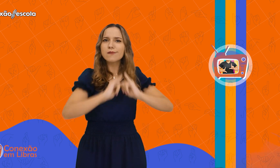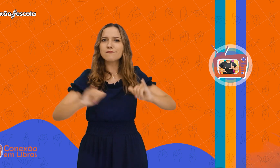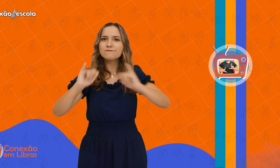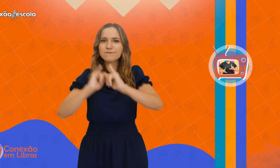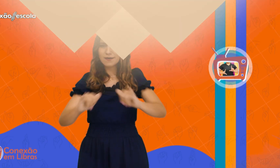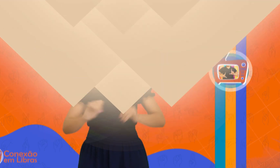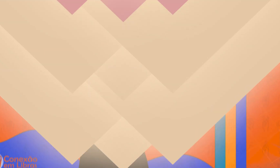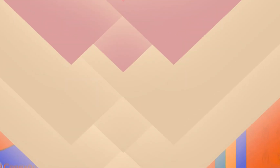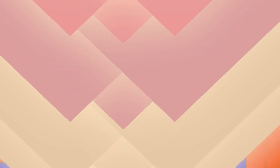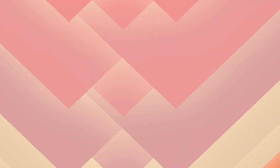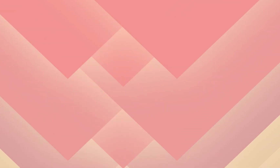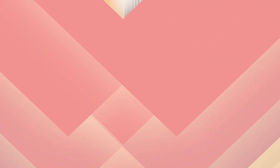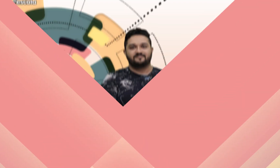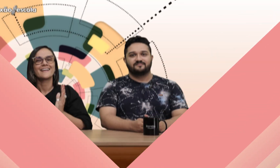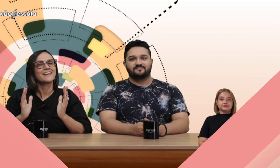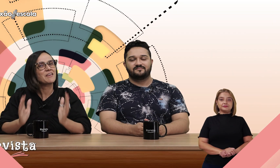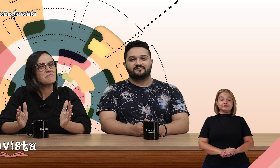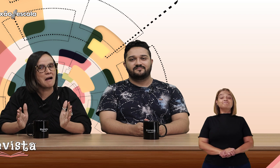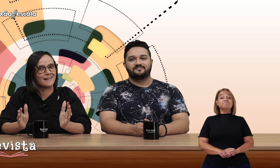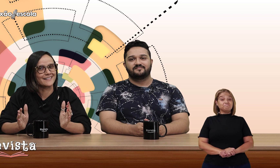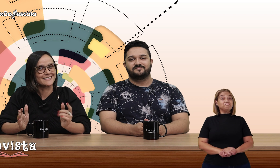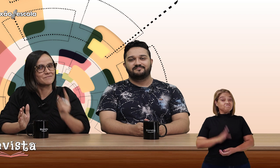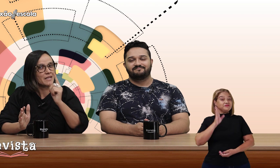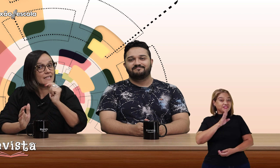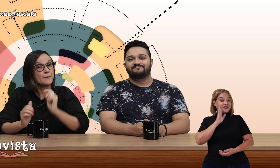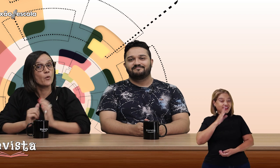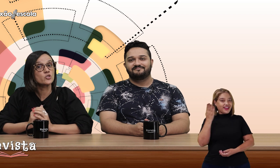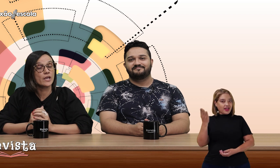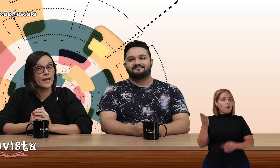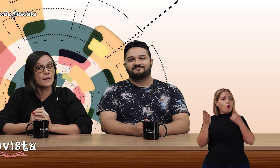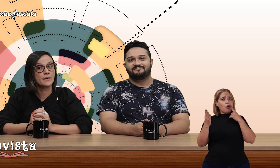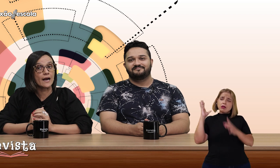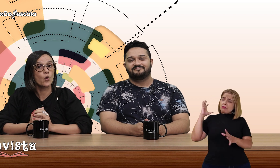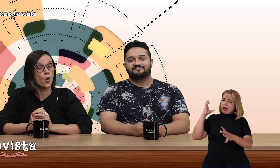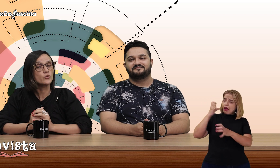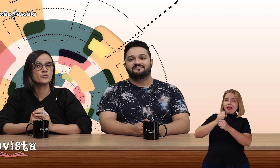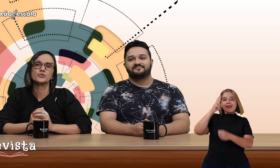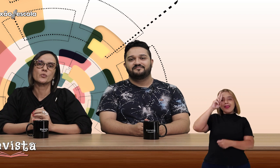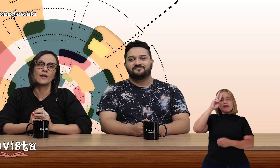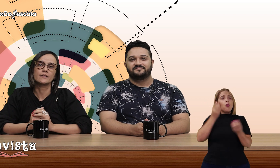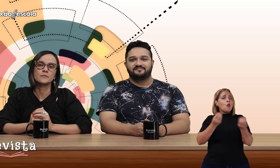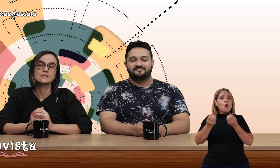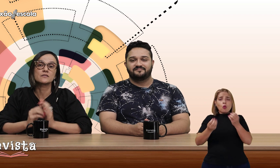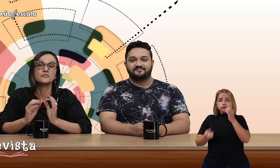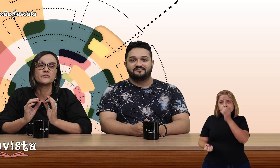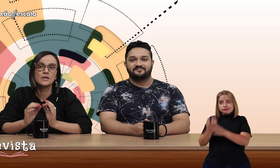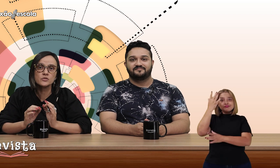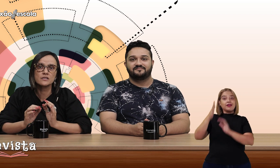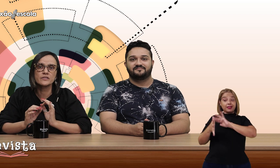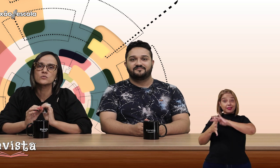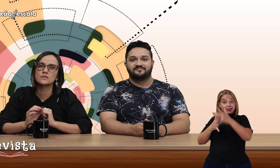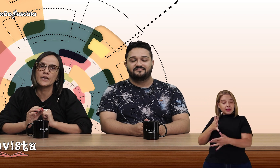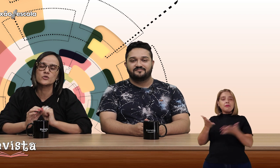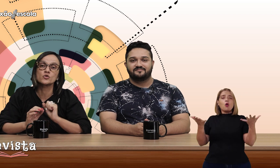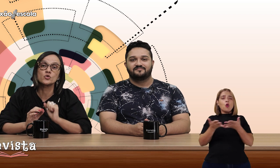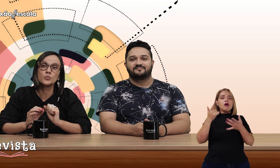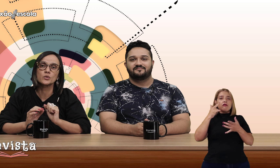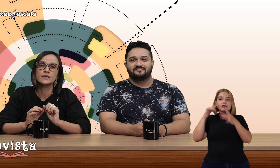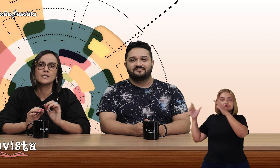divulgadas. Que bacana! E depois de relembrar como surgiu a Libras, vamos rever um trecho de um programa